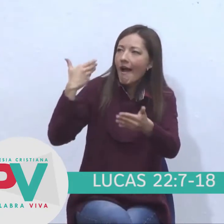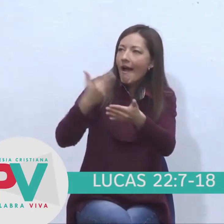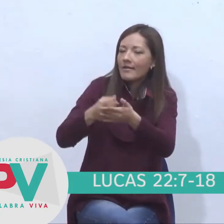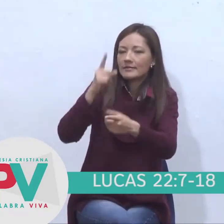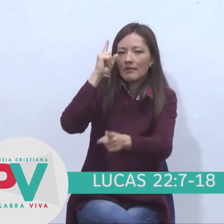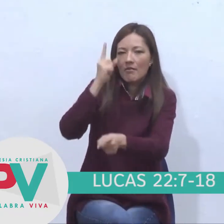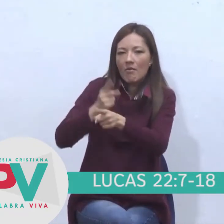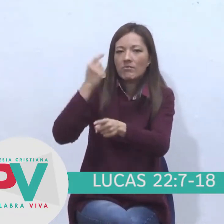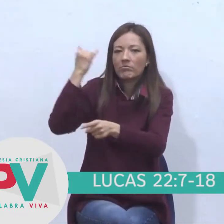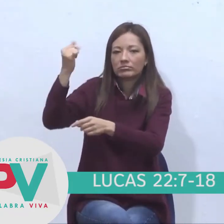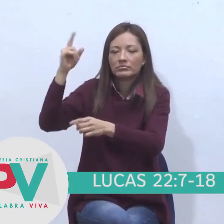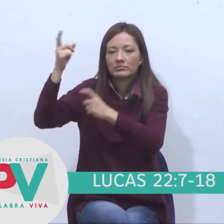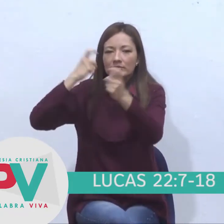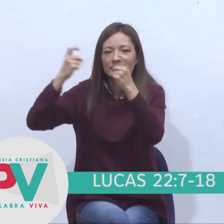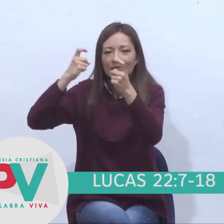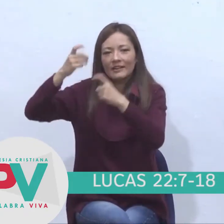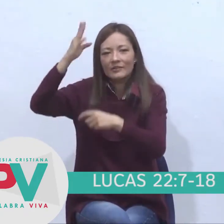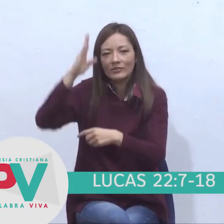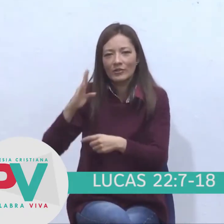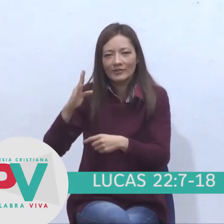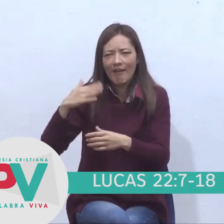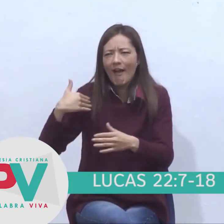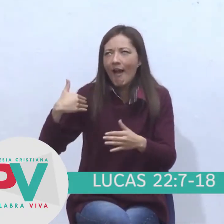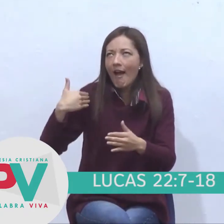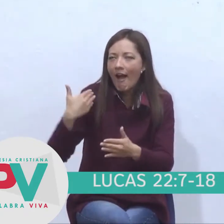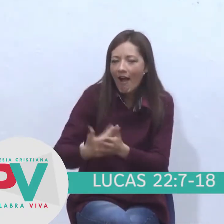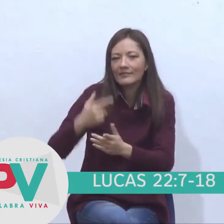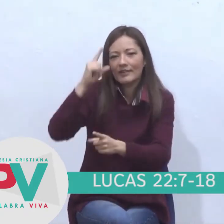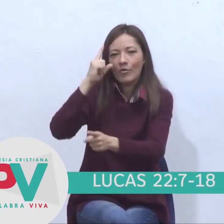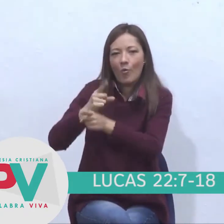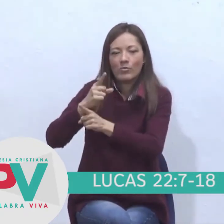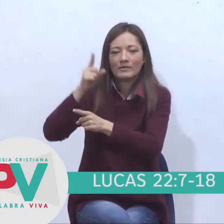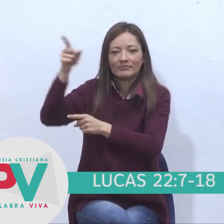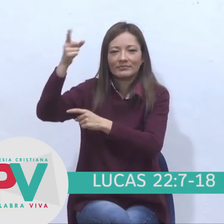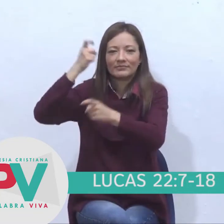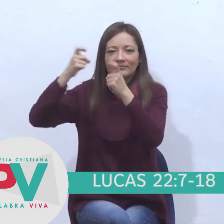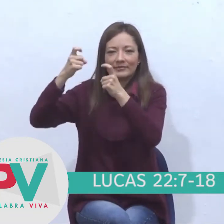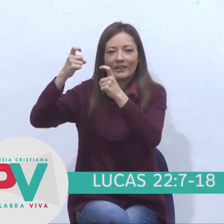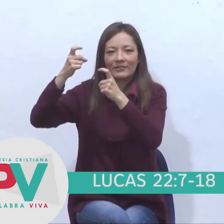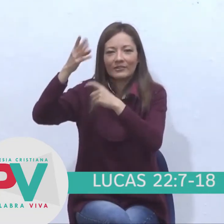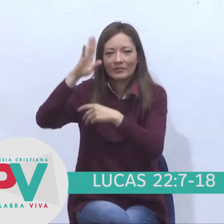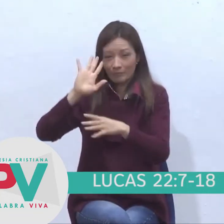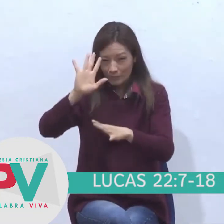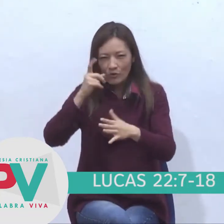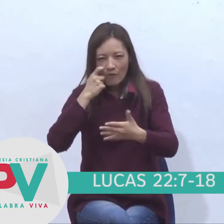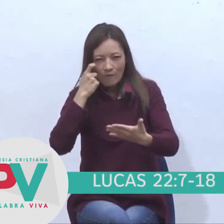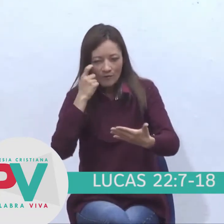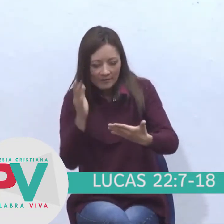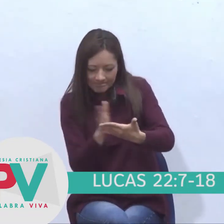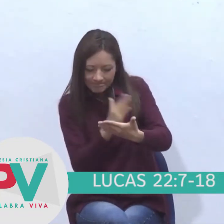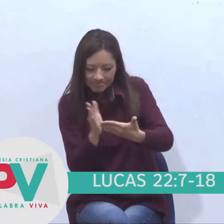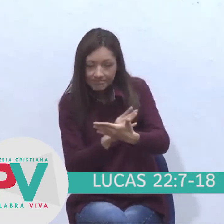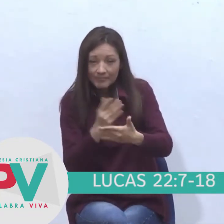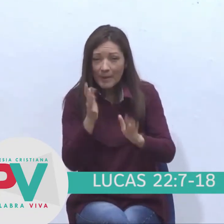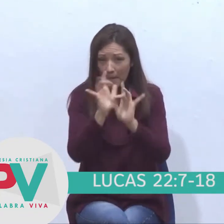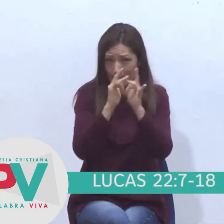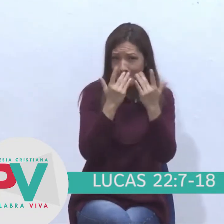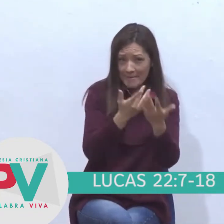Dios. Hasta que se cumpla en el reino de Dios. Yo busqué, y por ejemplo en la Biblia Jerusalén